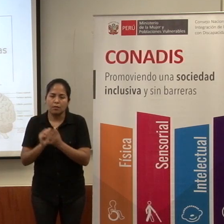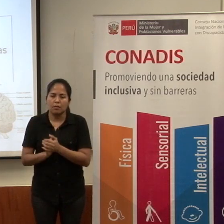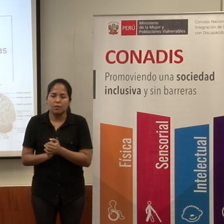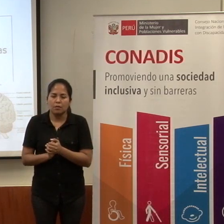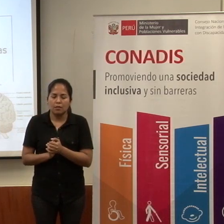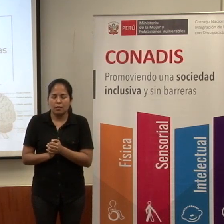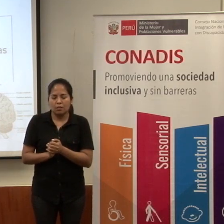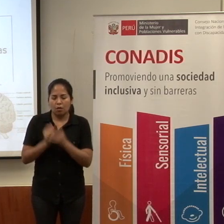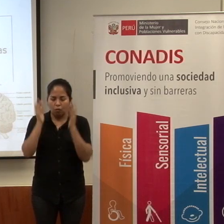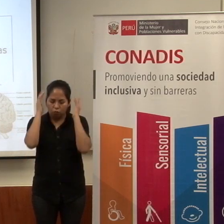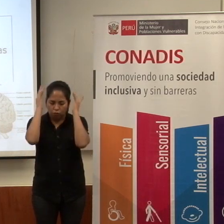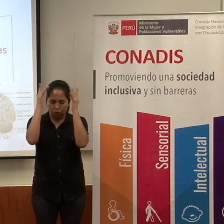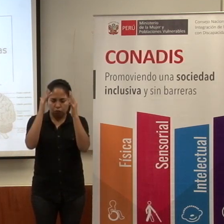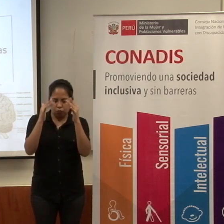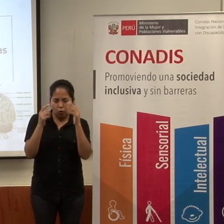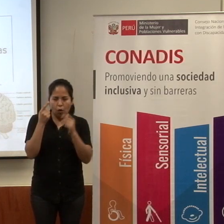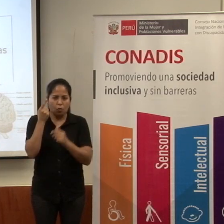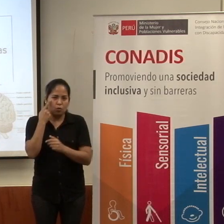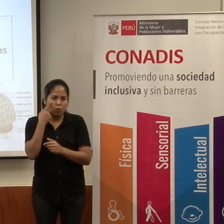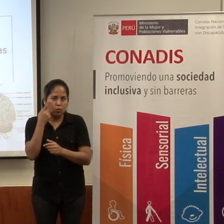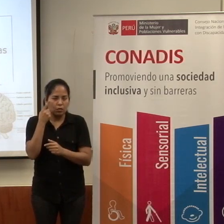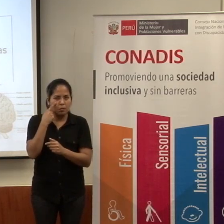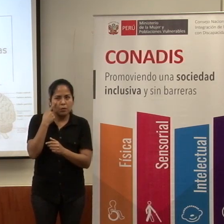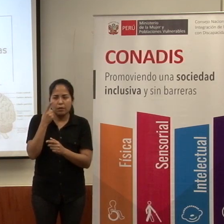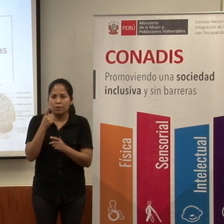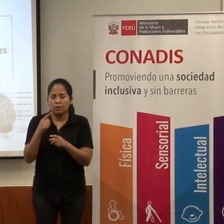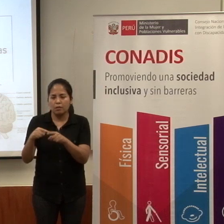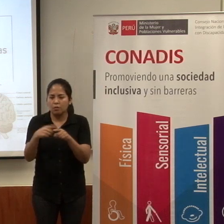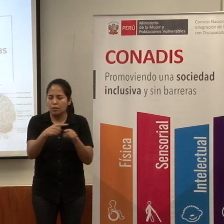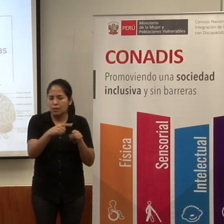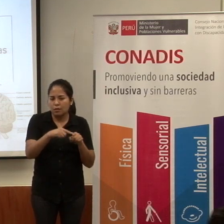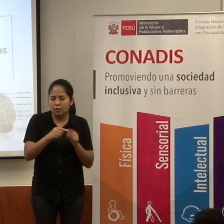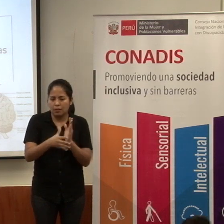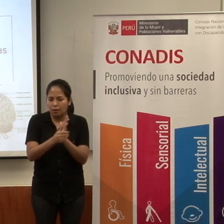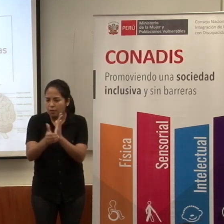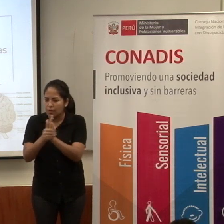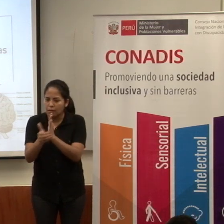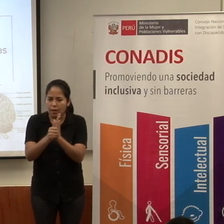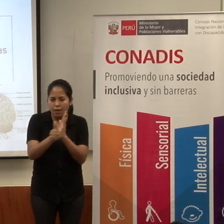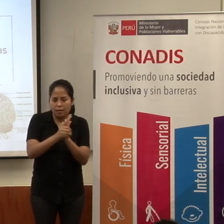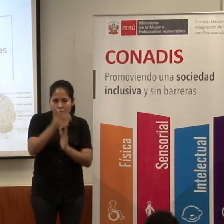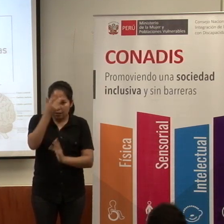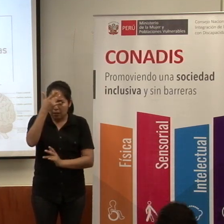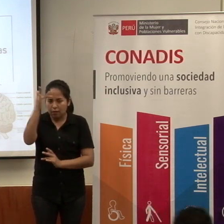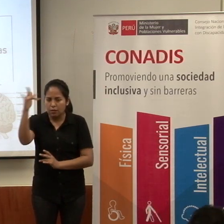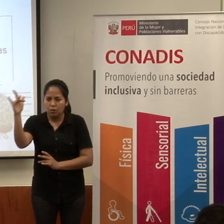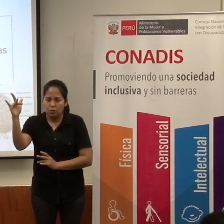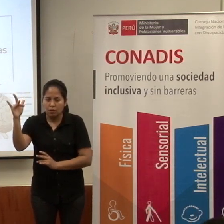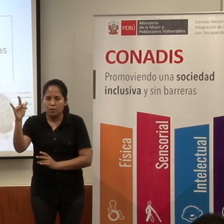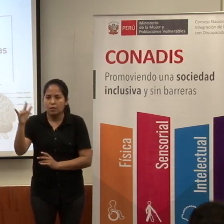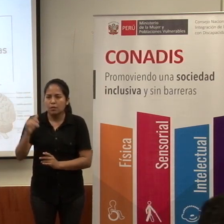circuitos de información, son circuitos de conocimiento, son circuitos de capacidades intelectuales,